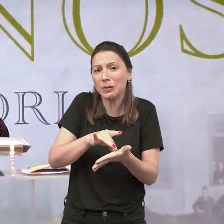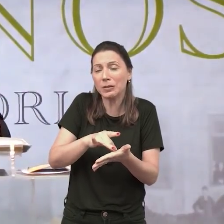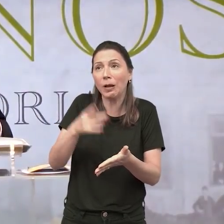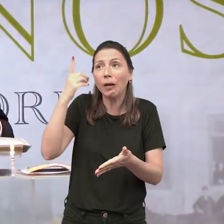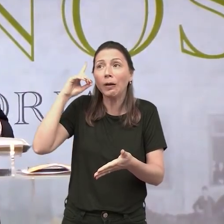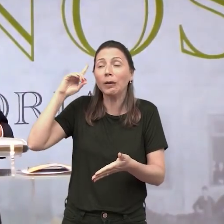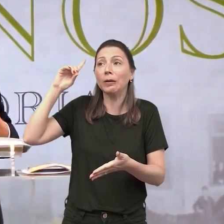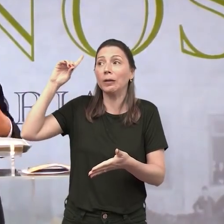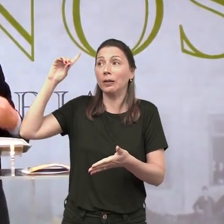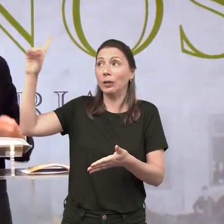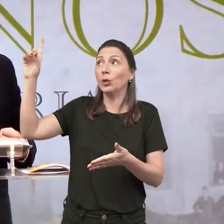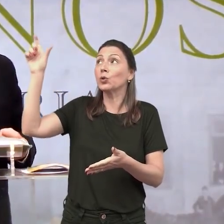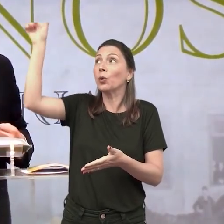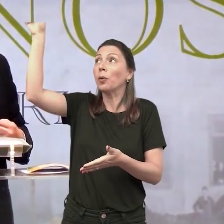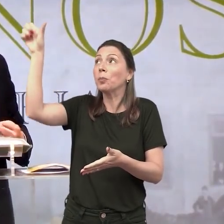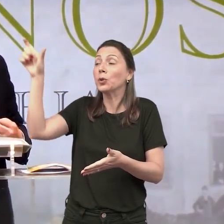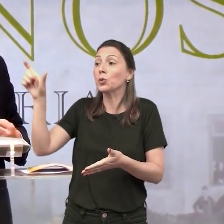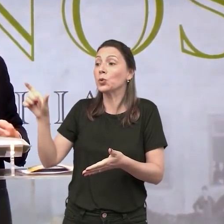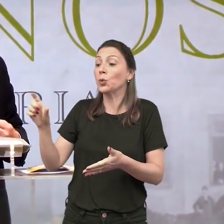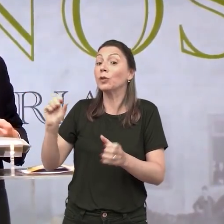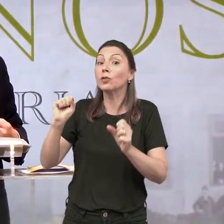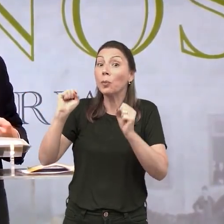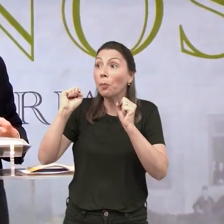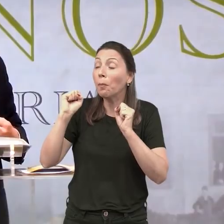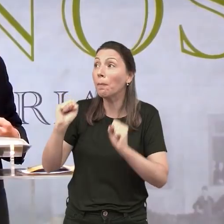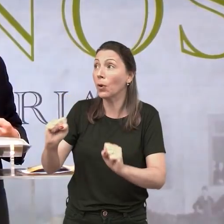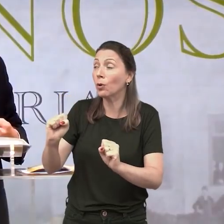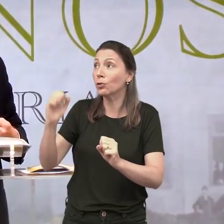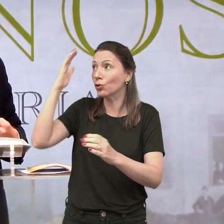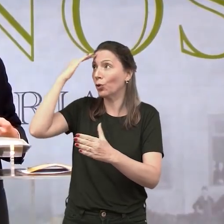que Deus, ele é confiável.